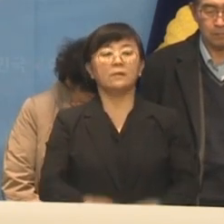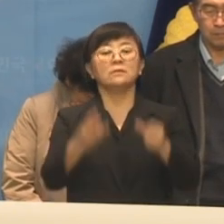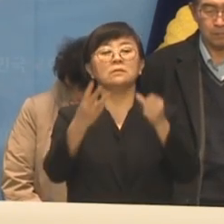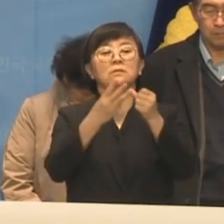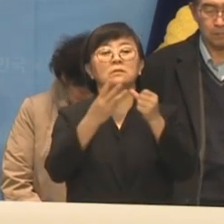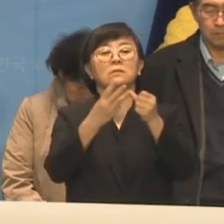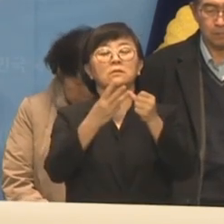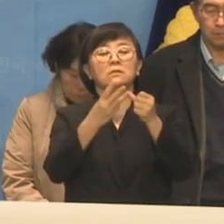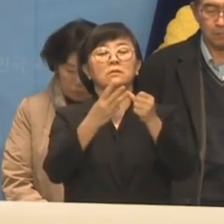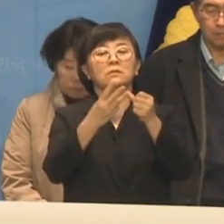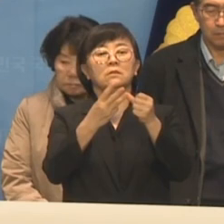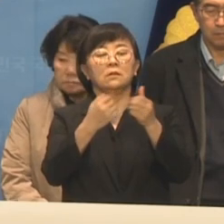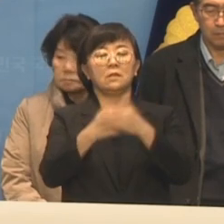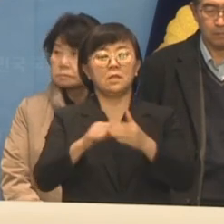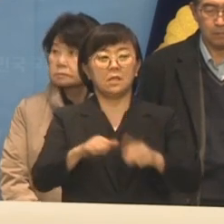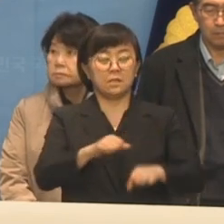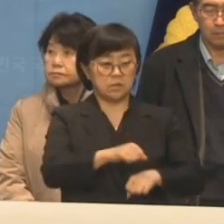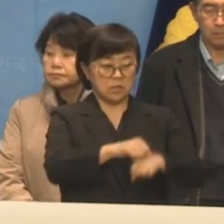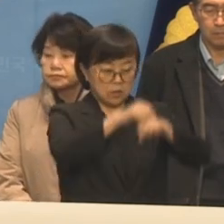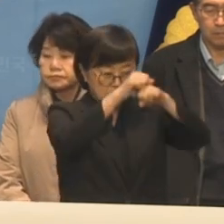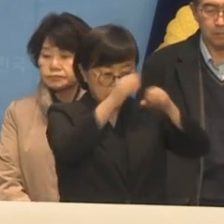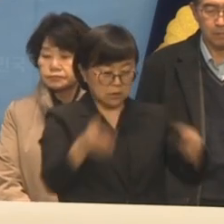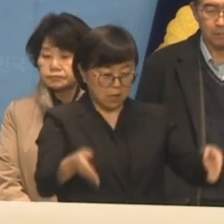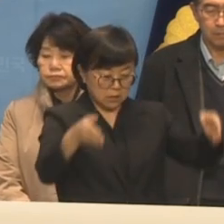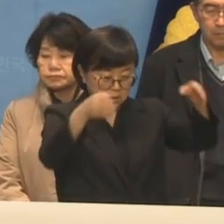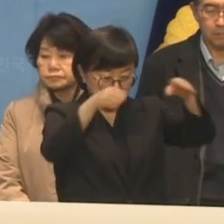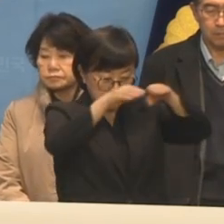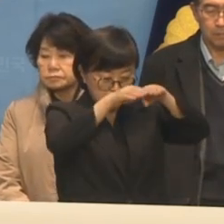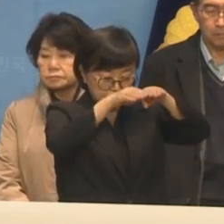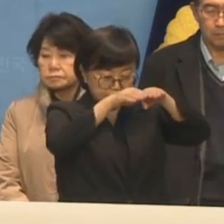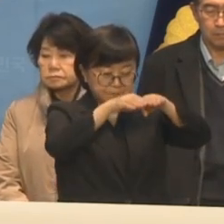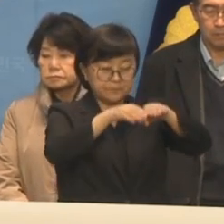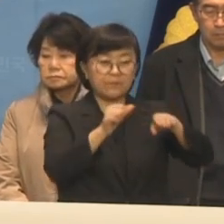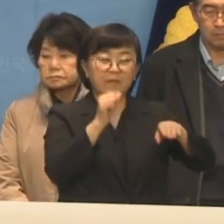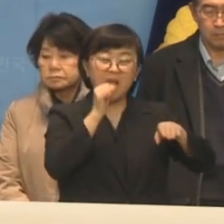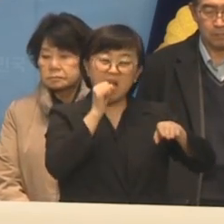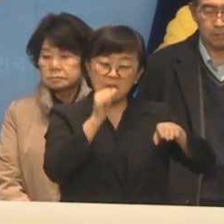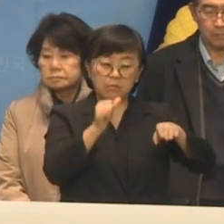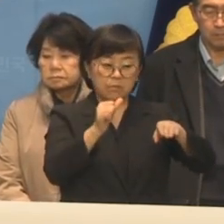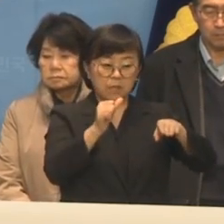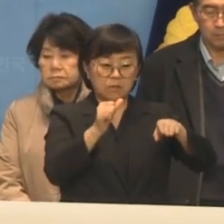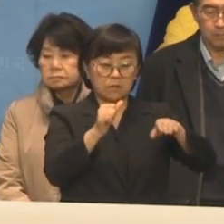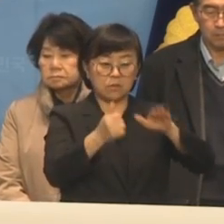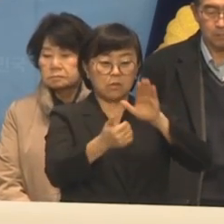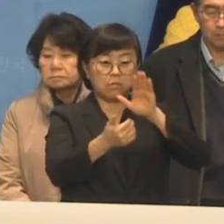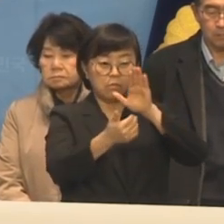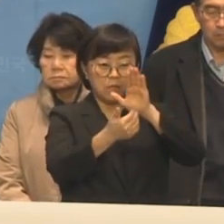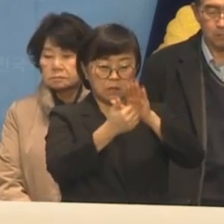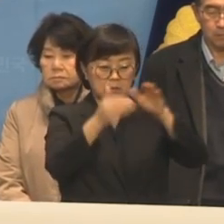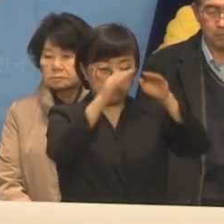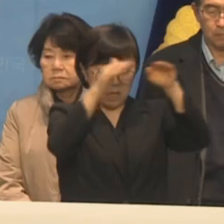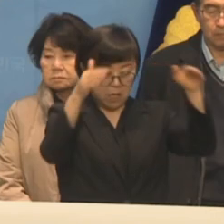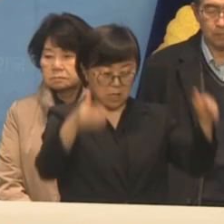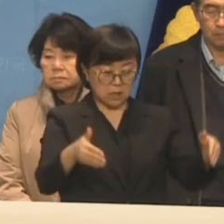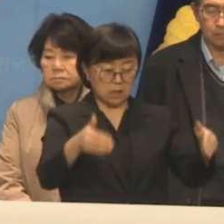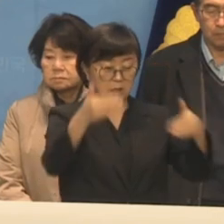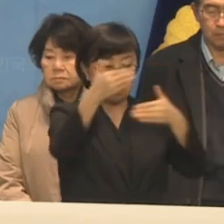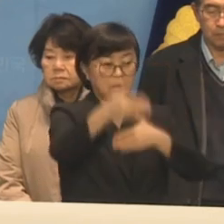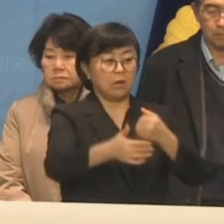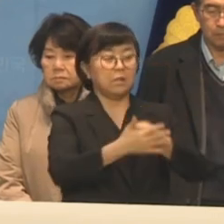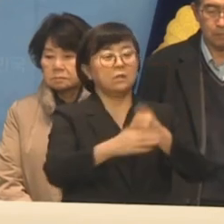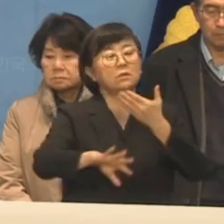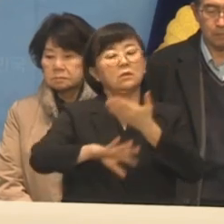셋째, 폐수지 저장 탱크의 집수조는 스테인리스 철판으로 방수망을 치겠다고 하면서